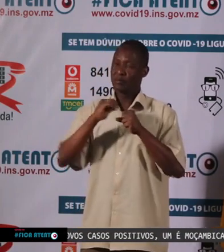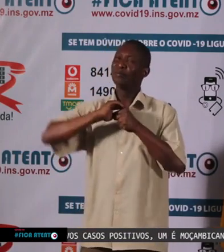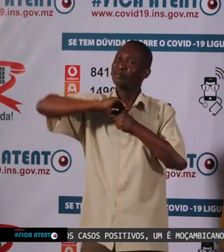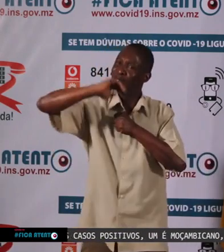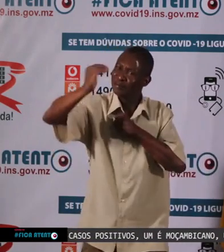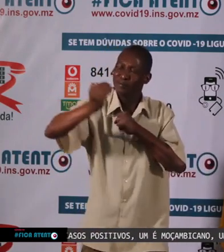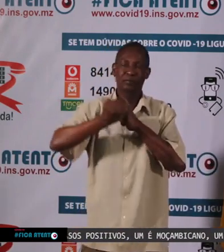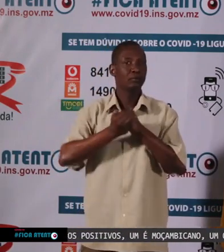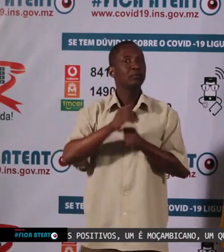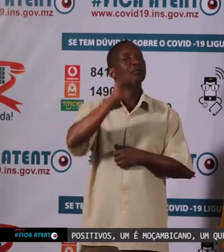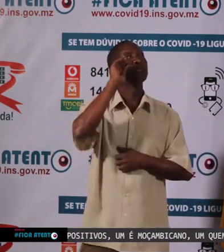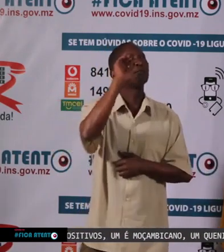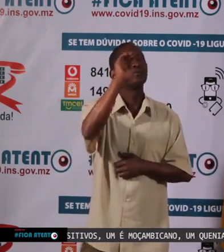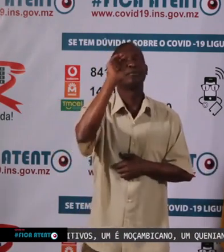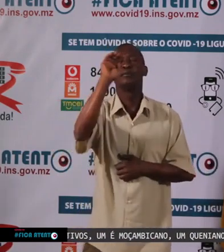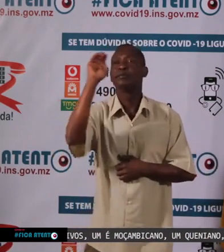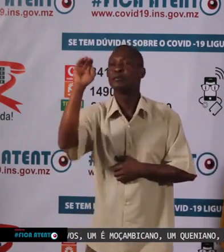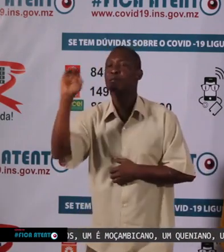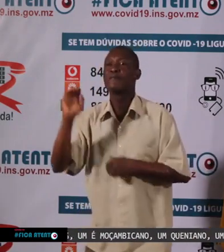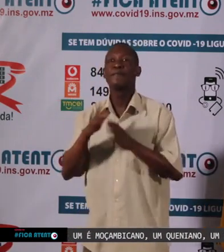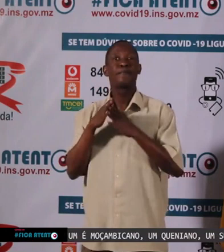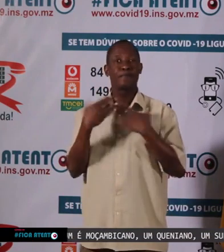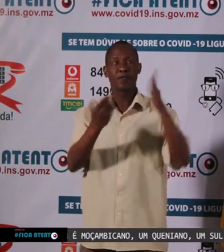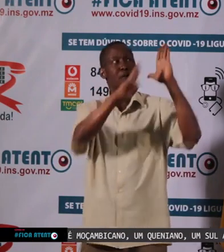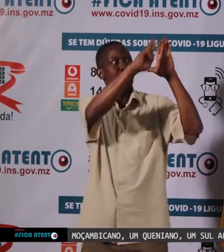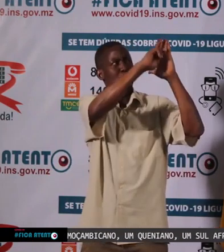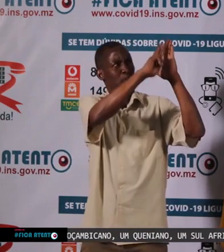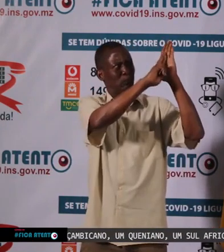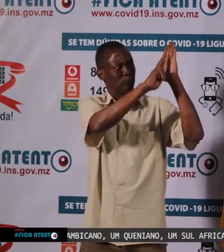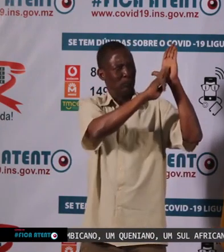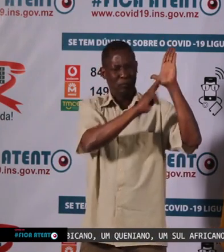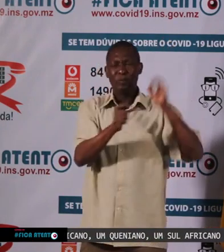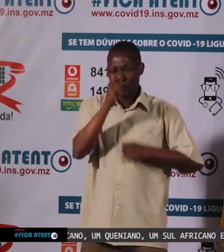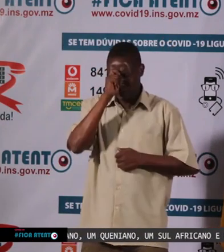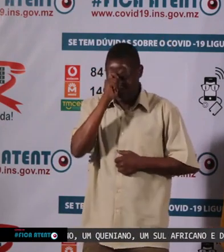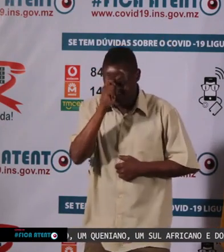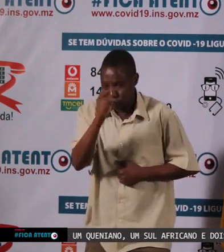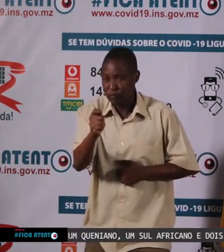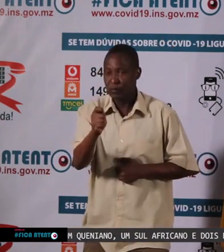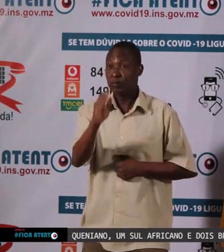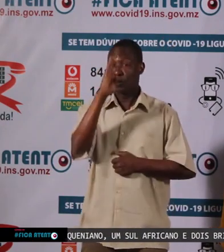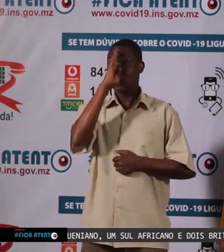o apelo à observância com rigor, seriedade,